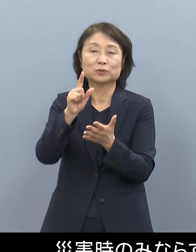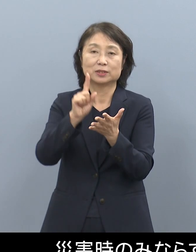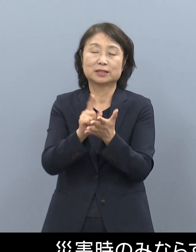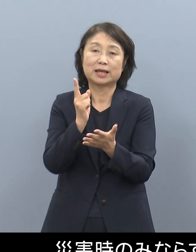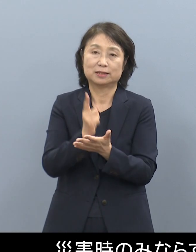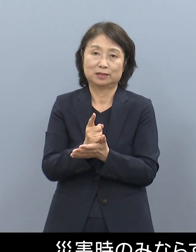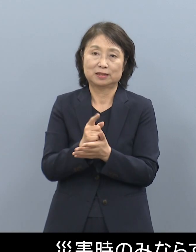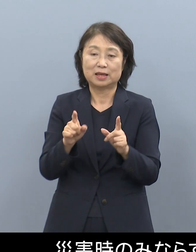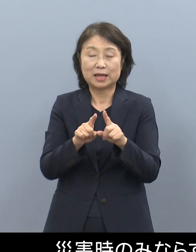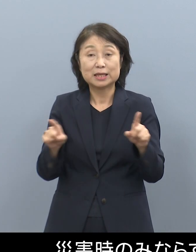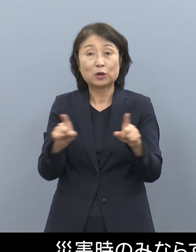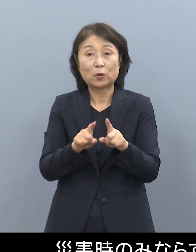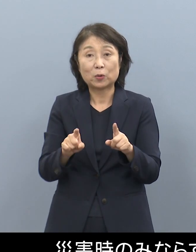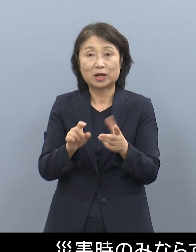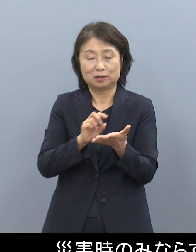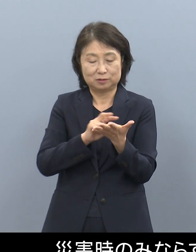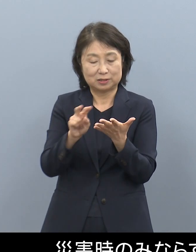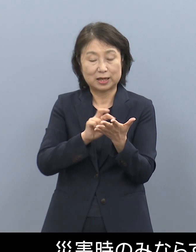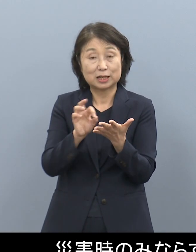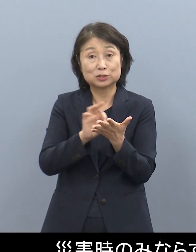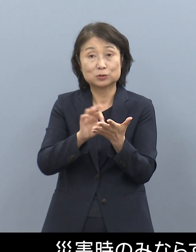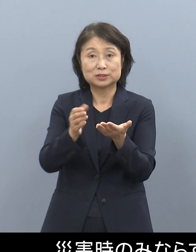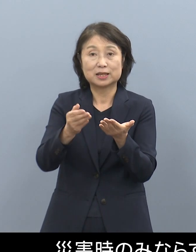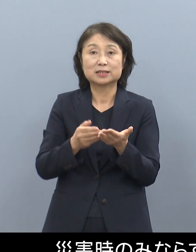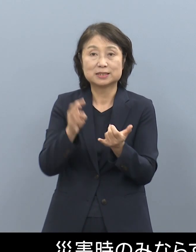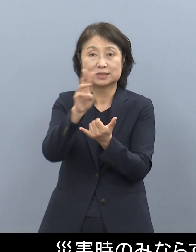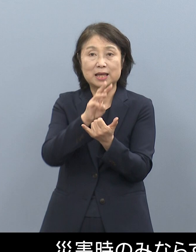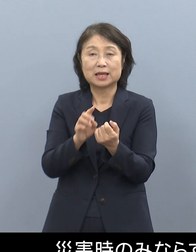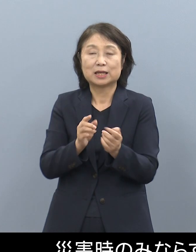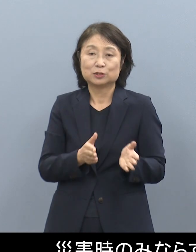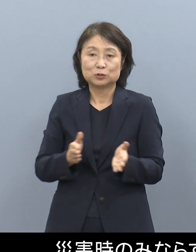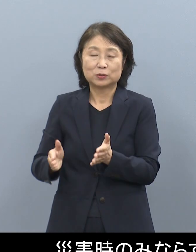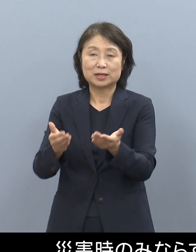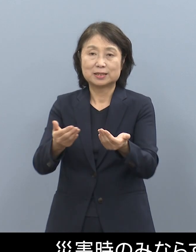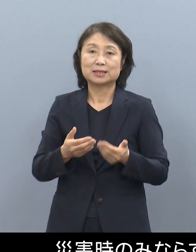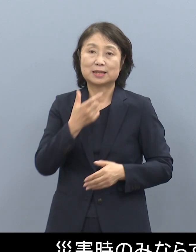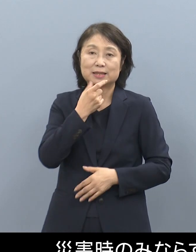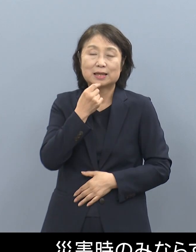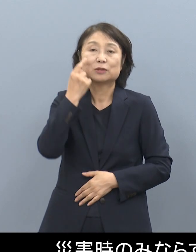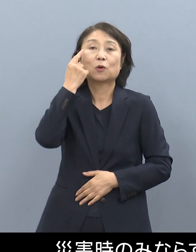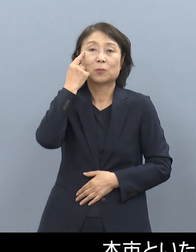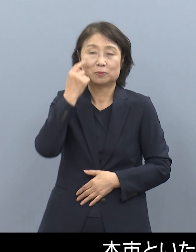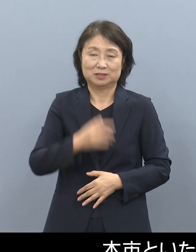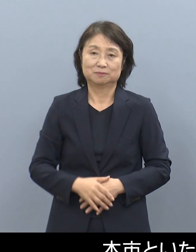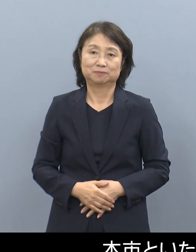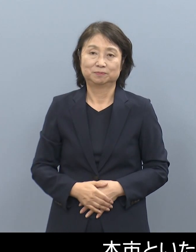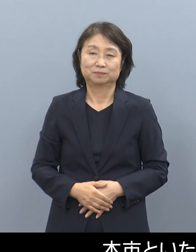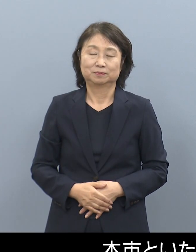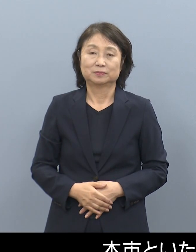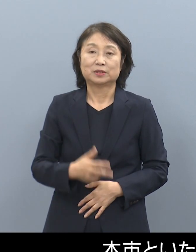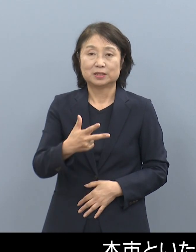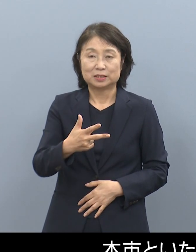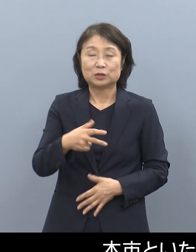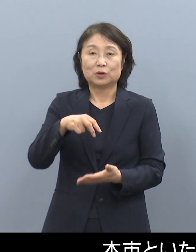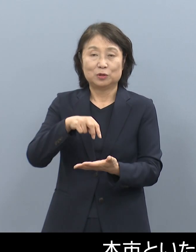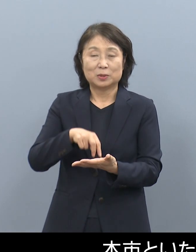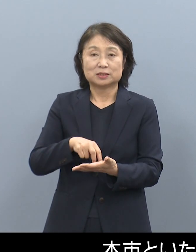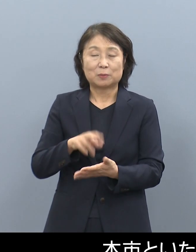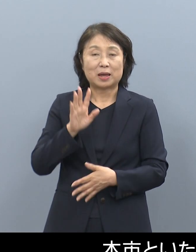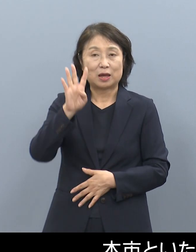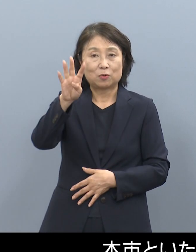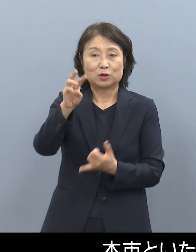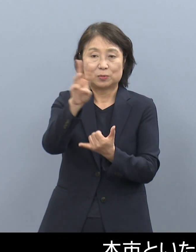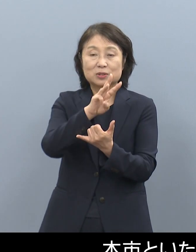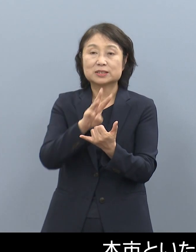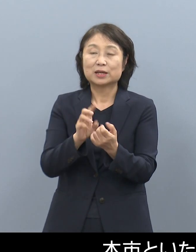からご活用いただくことで、災害に備えていただければと考えております。本市といたしましては、今後も